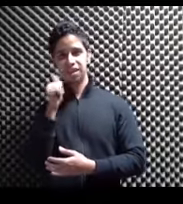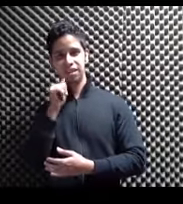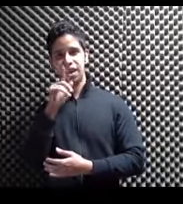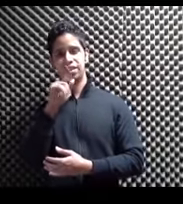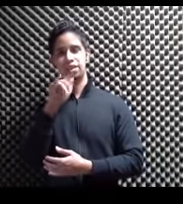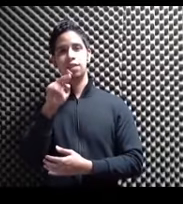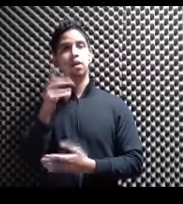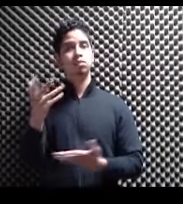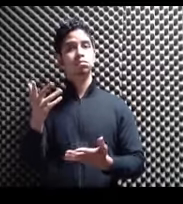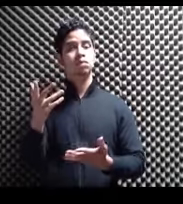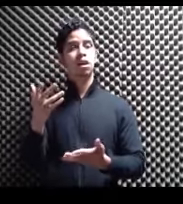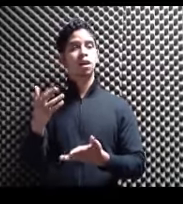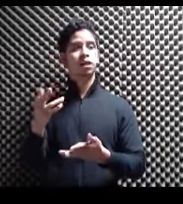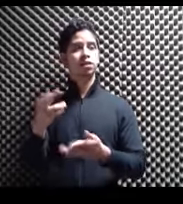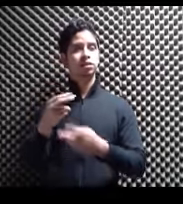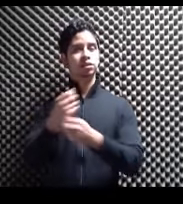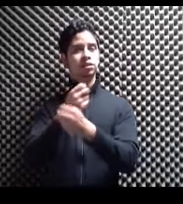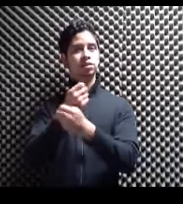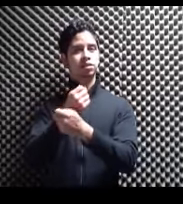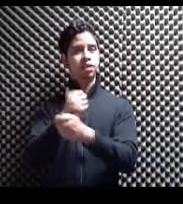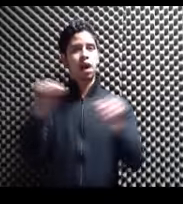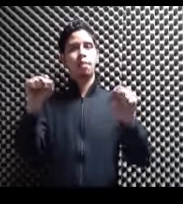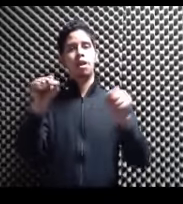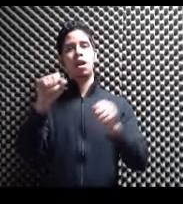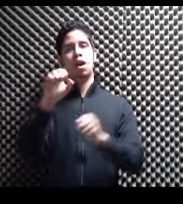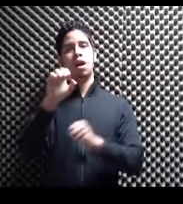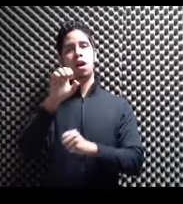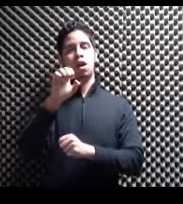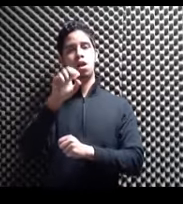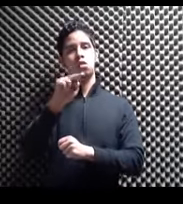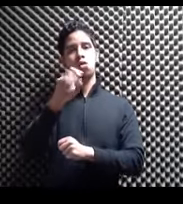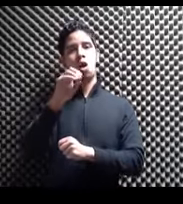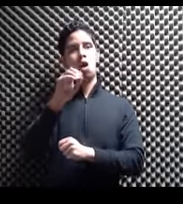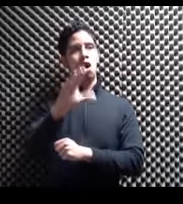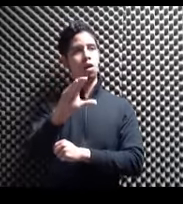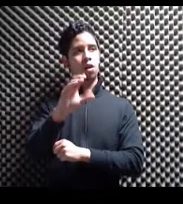Rescatamenoc.com. Ay, bendito, como si no supiéramos. Rescatamenoc. Mira,